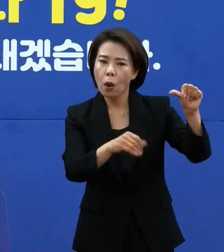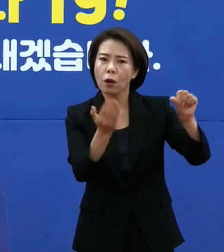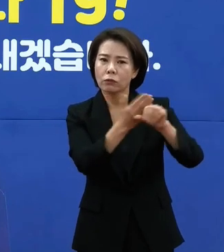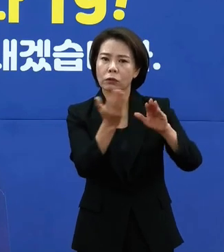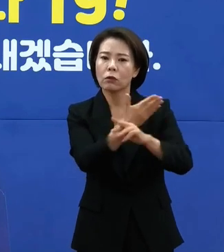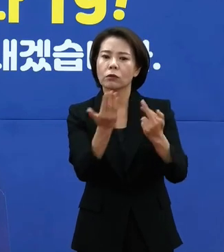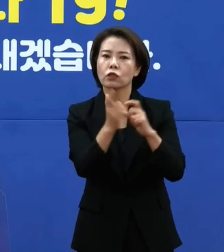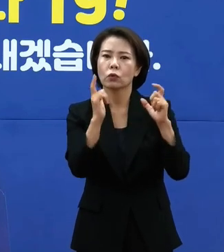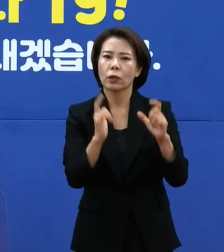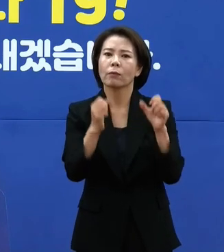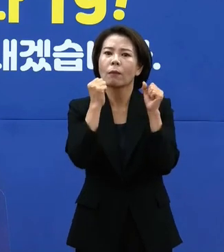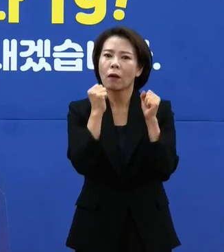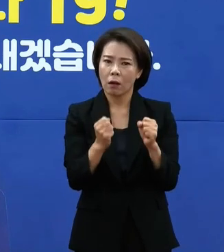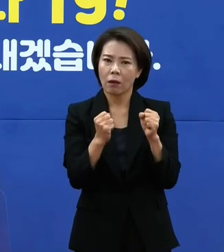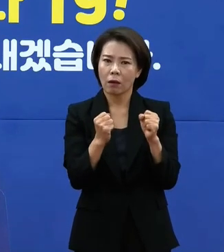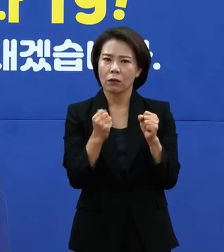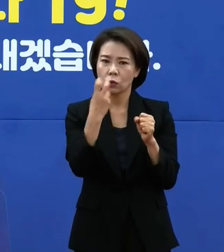것으로 파악이 되었습니다.